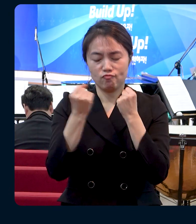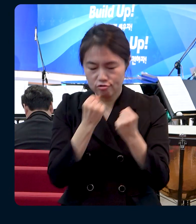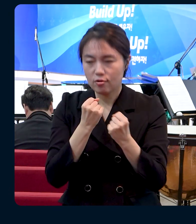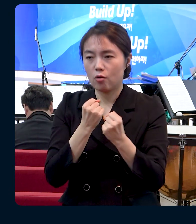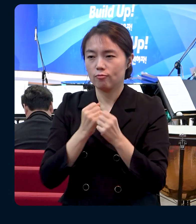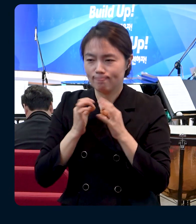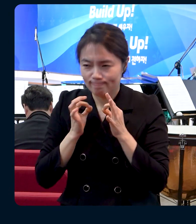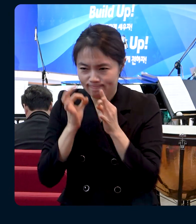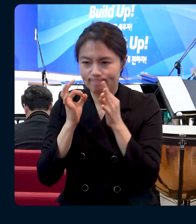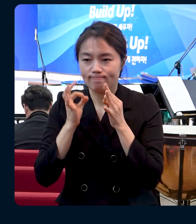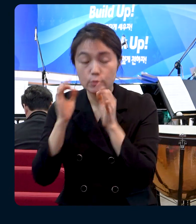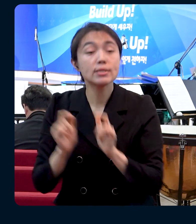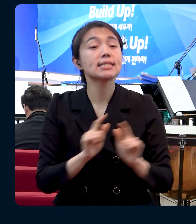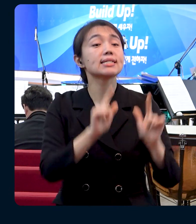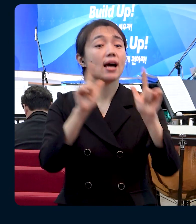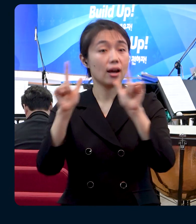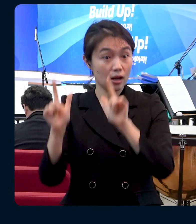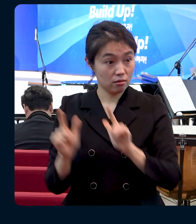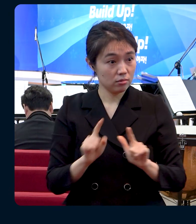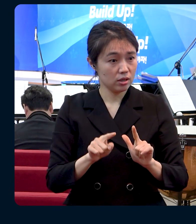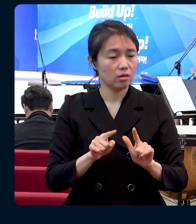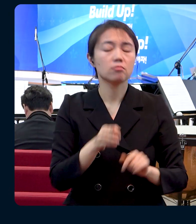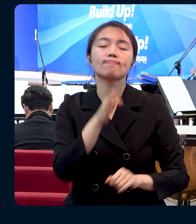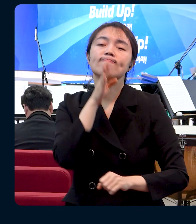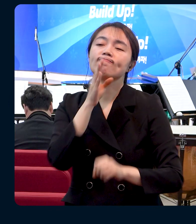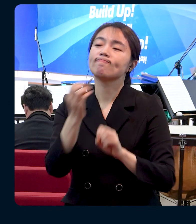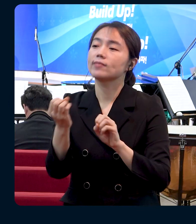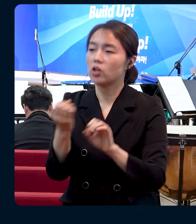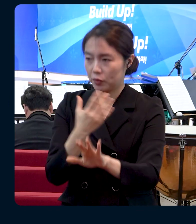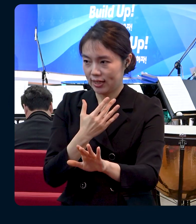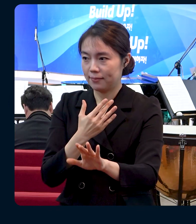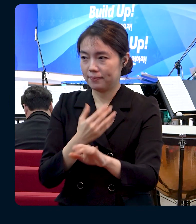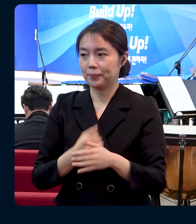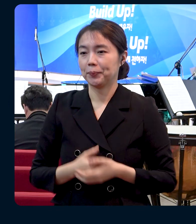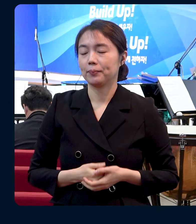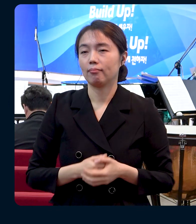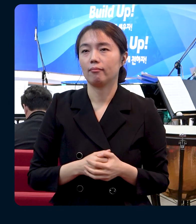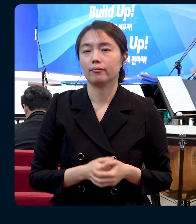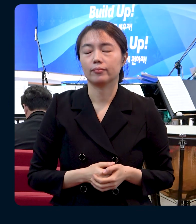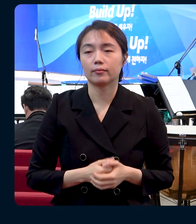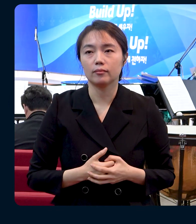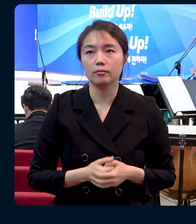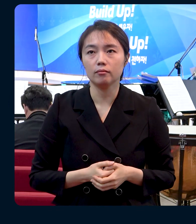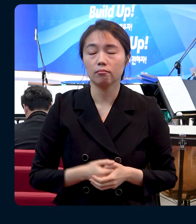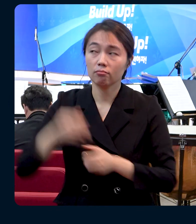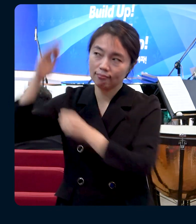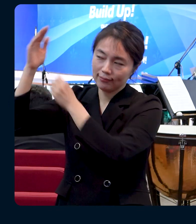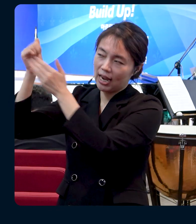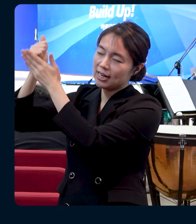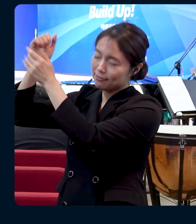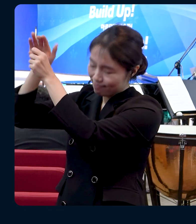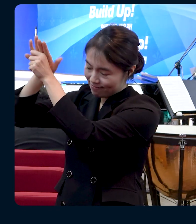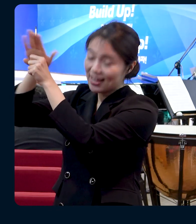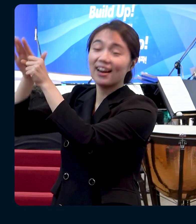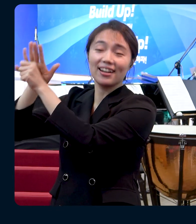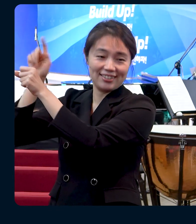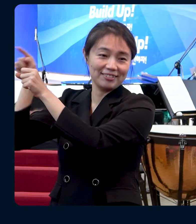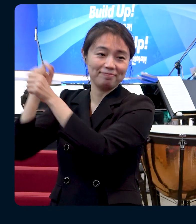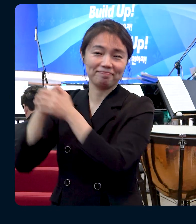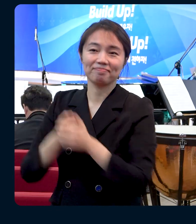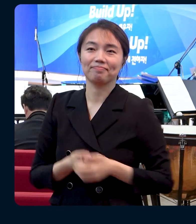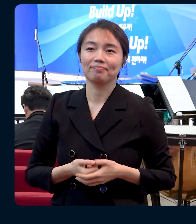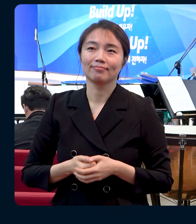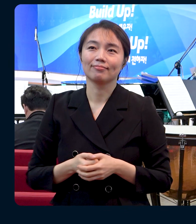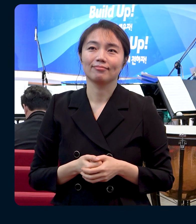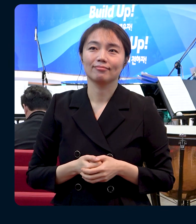적극적으로 살아가는 아모르 데이, 이게 정답이에요. 이게 정답입니다. 아모르